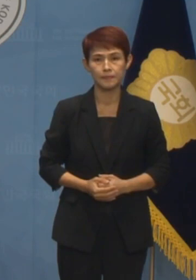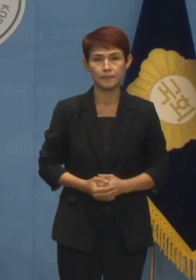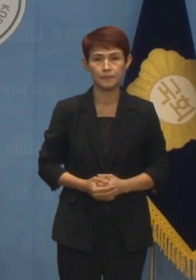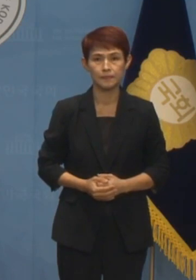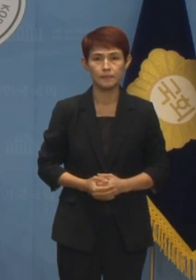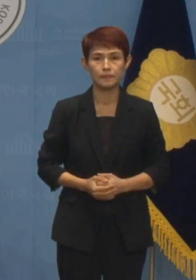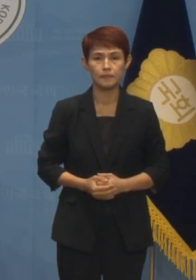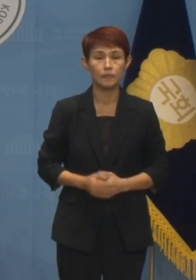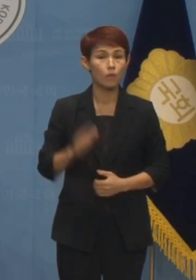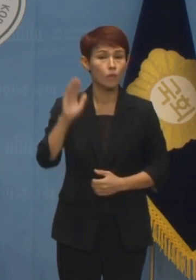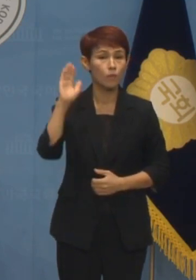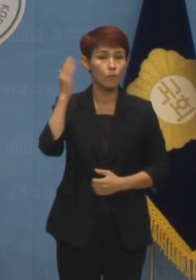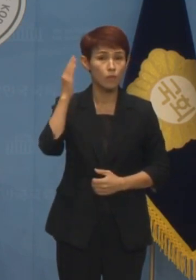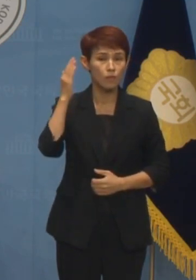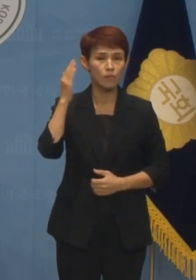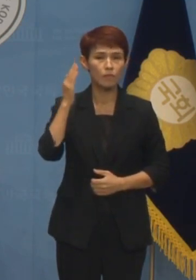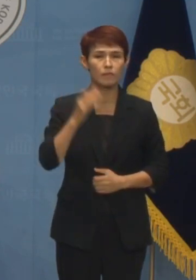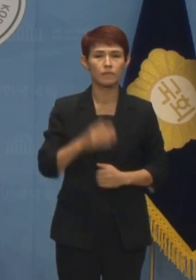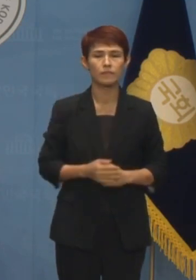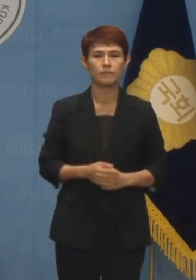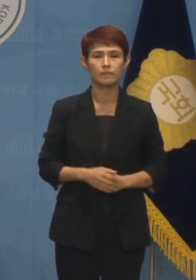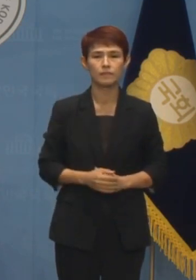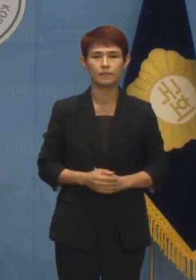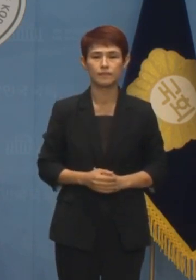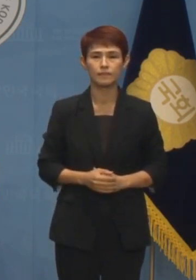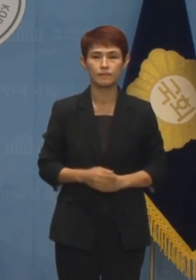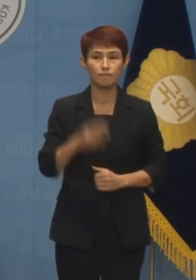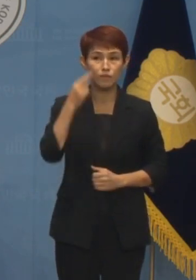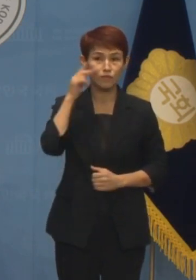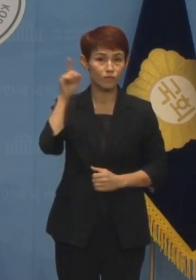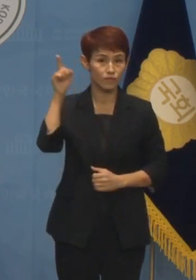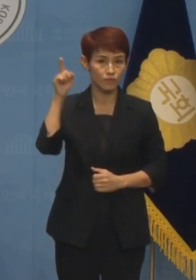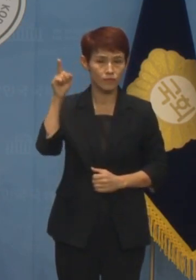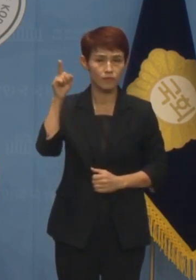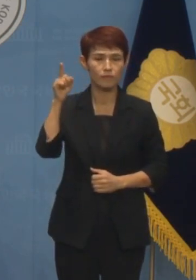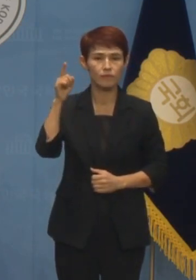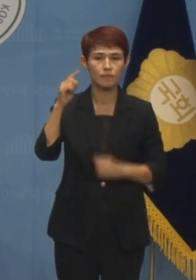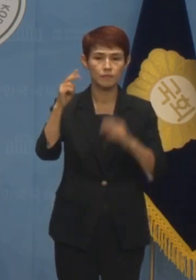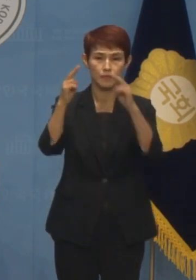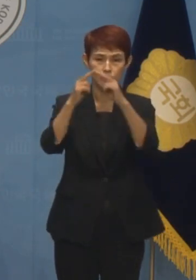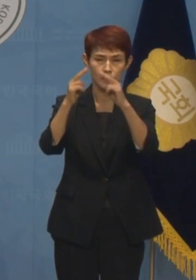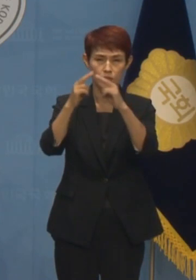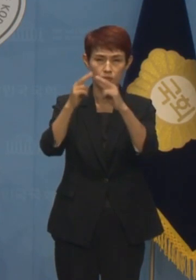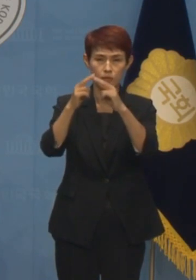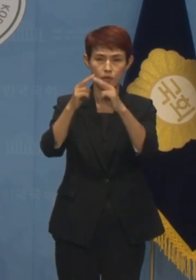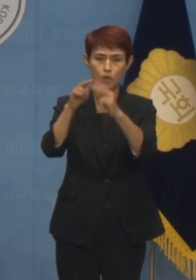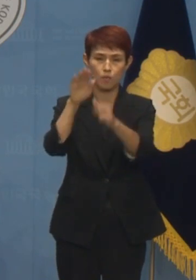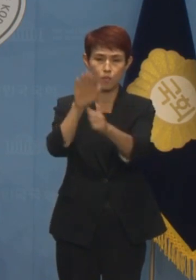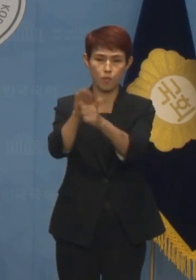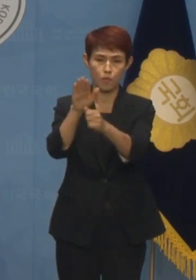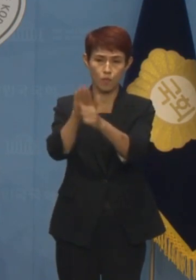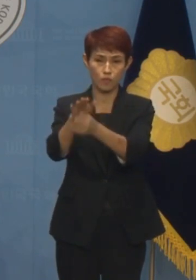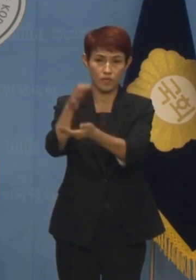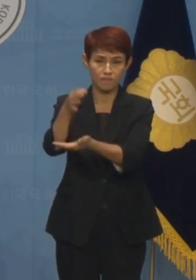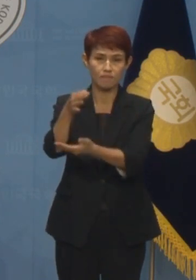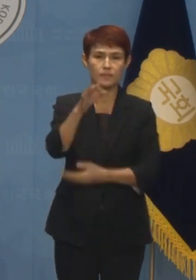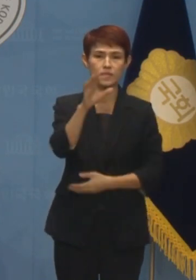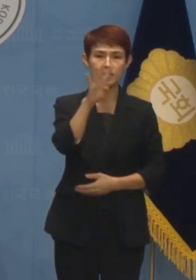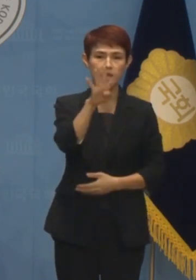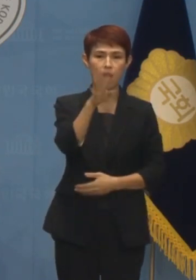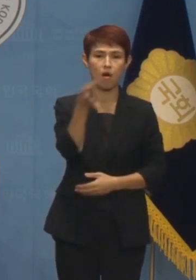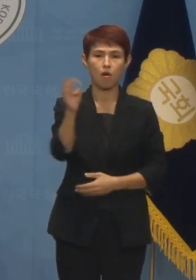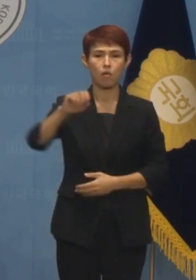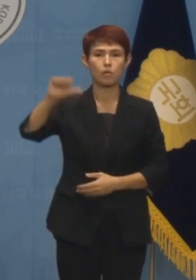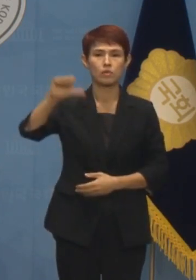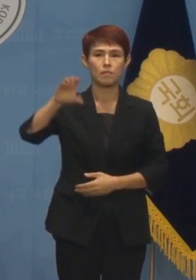한편, 최근 SK 하이닉스는 미국에서 반도체 기지 보조금으로 4억